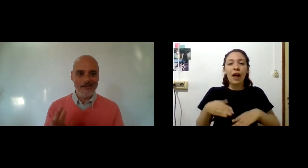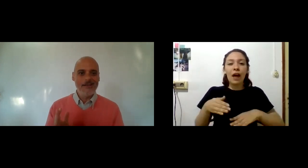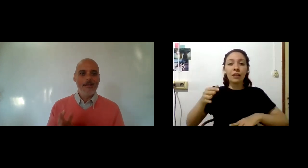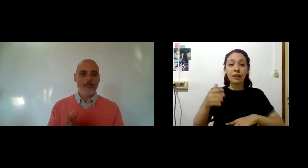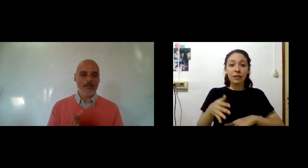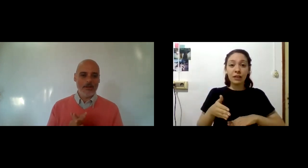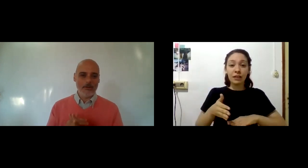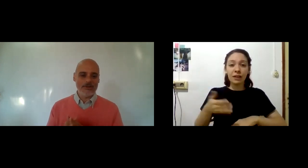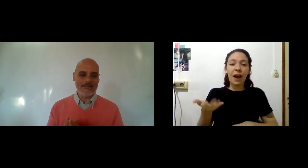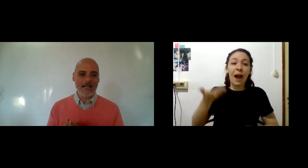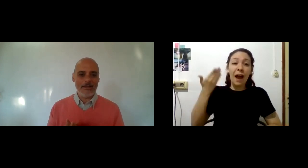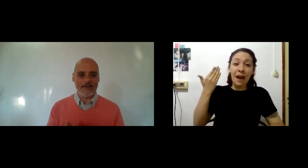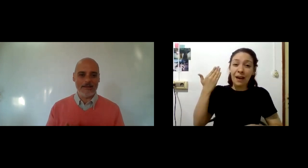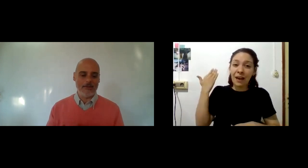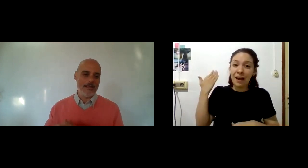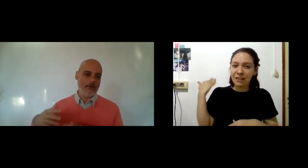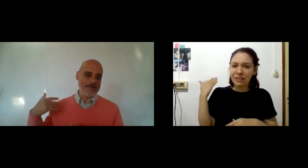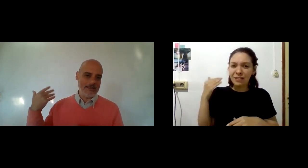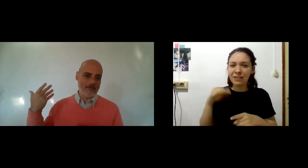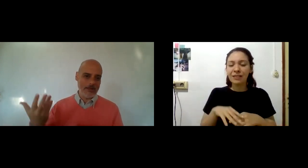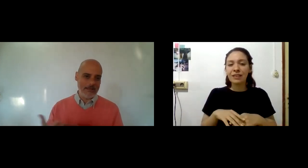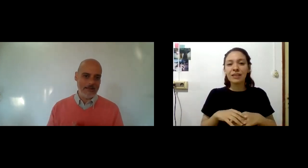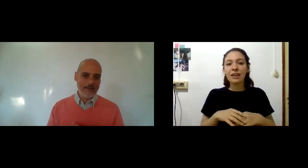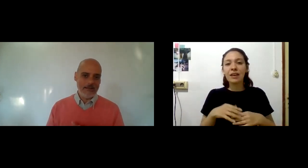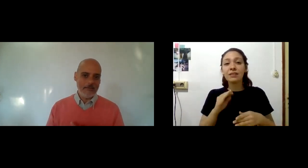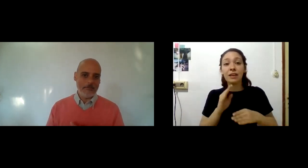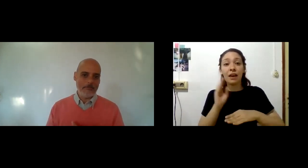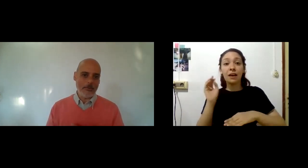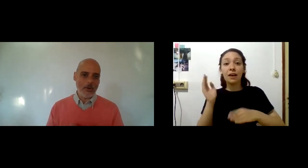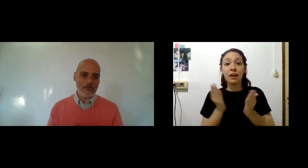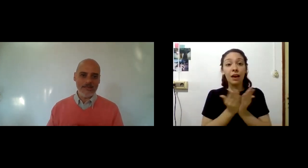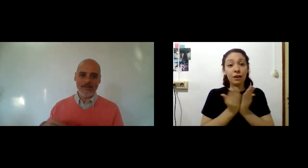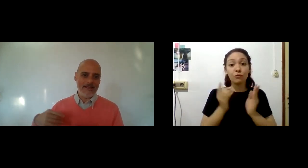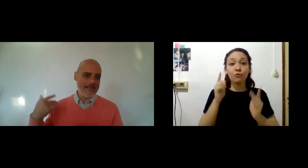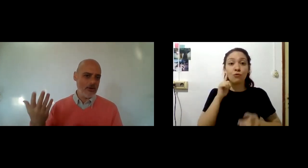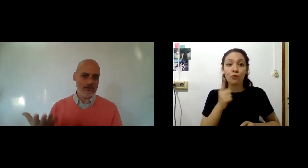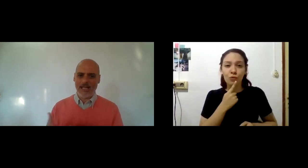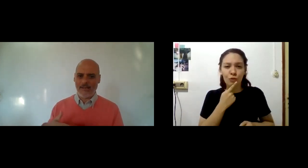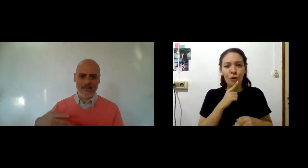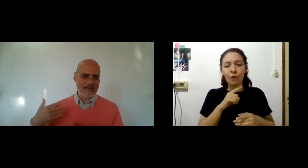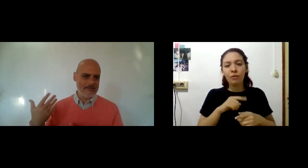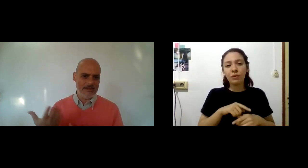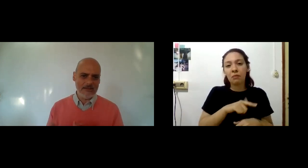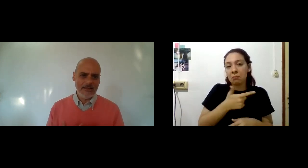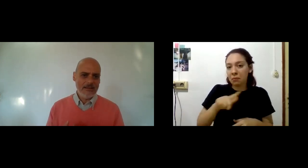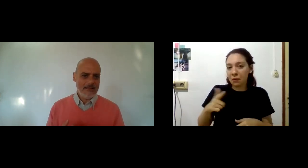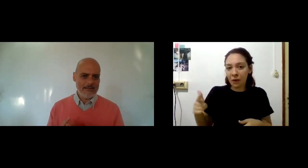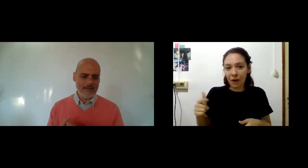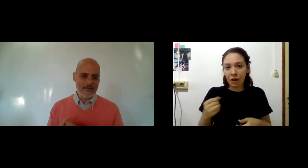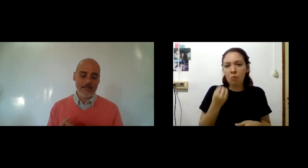universidades, porque, bueno, como ustedes saben, la lengua de señas fue prohibida, denostada, en